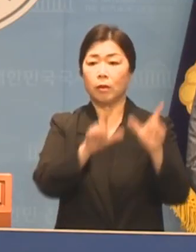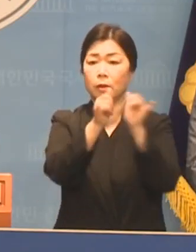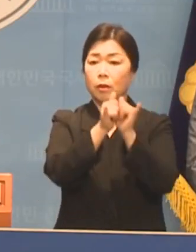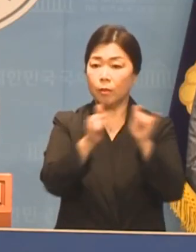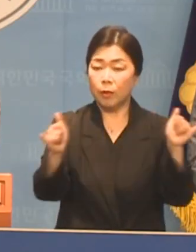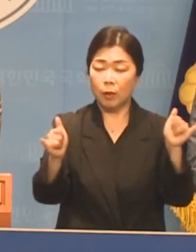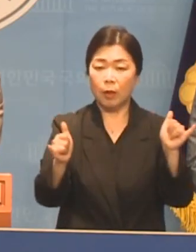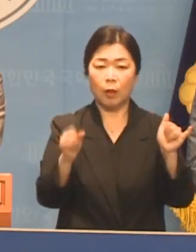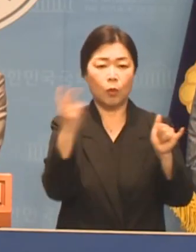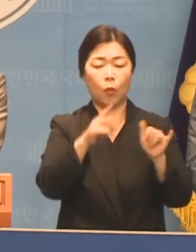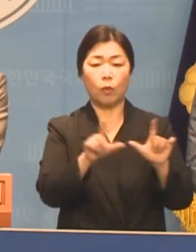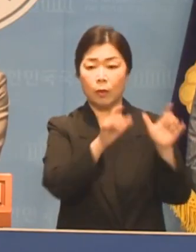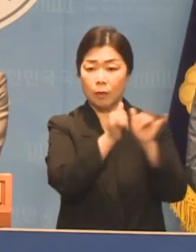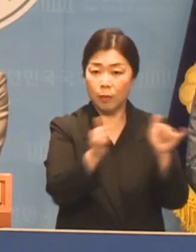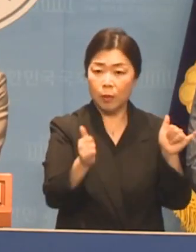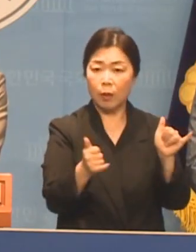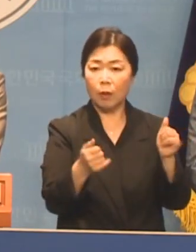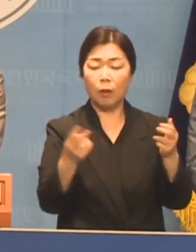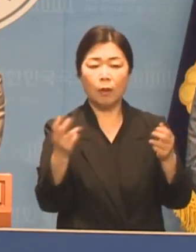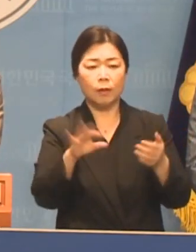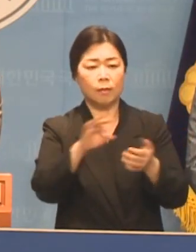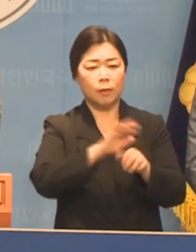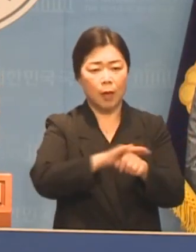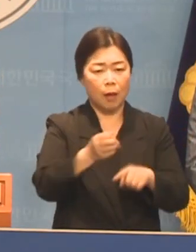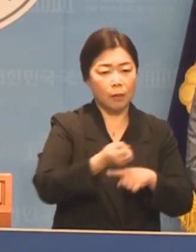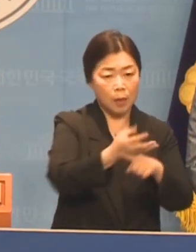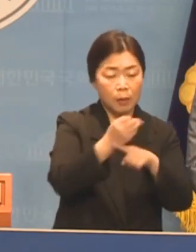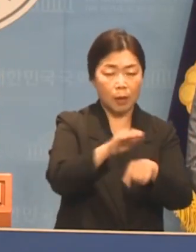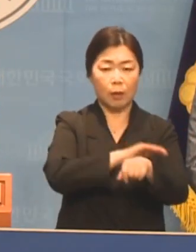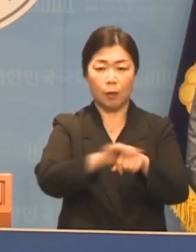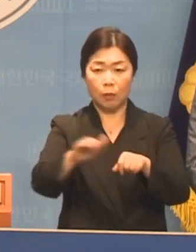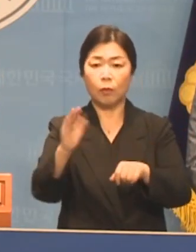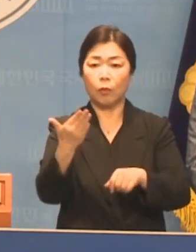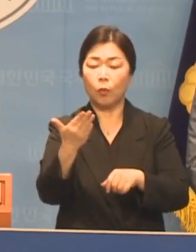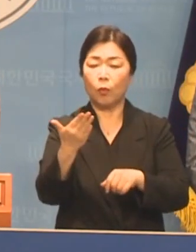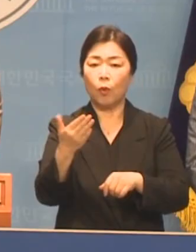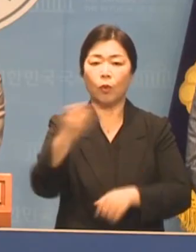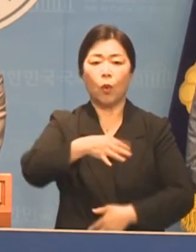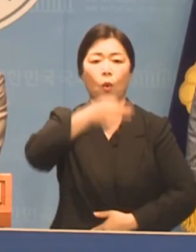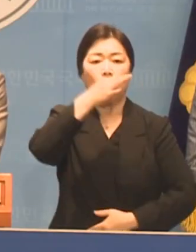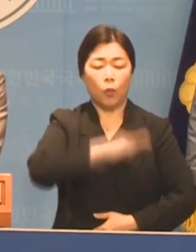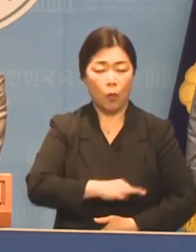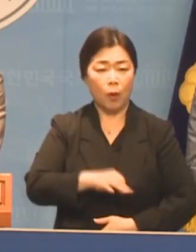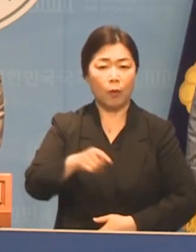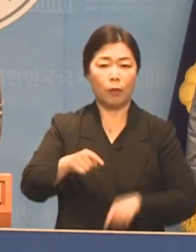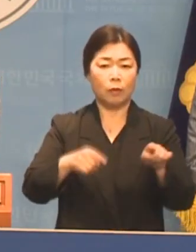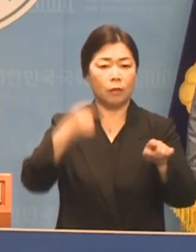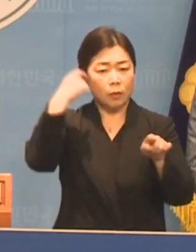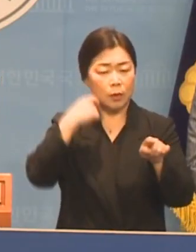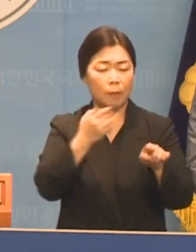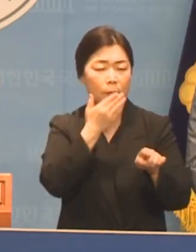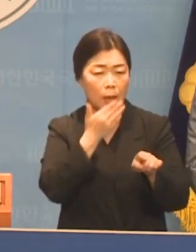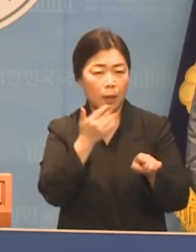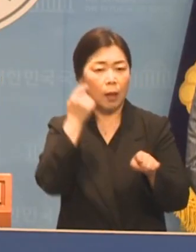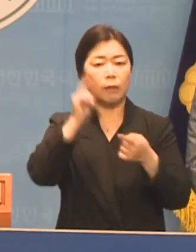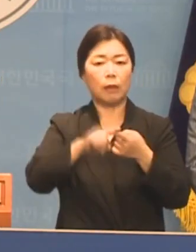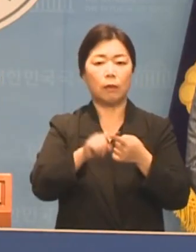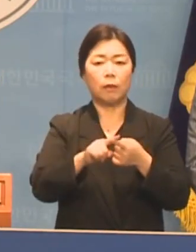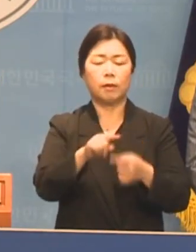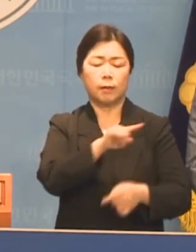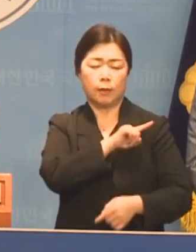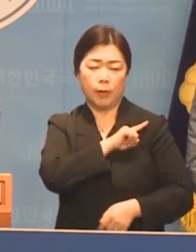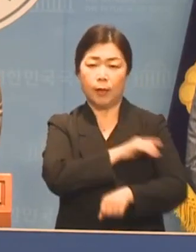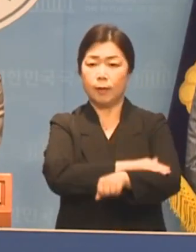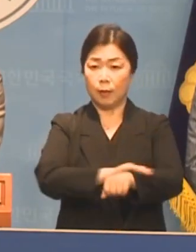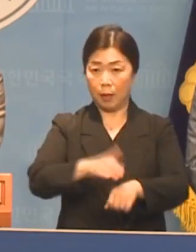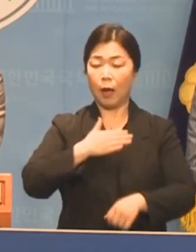시민들에게, 도민들에게 어떻게 잘 전달되고 그 효용감을 국민들이 느낄 수 있는지를 가장